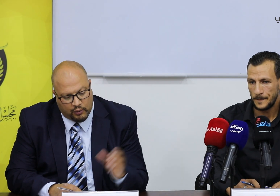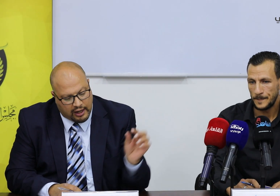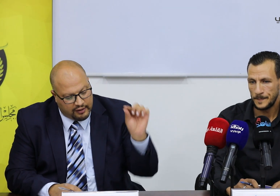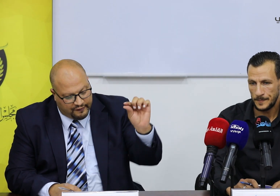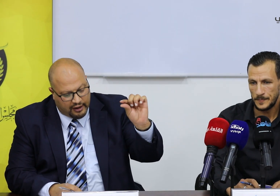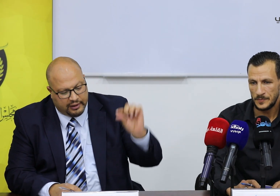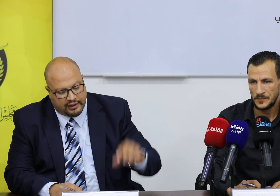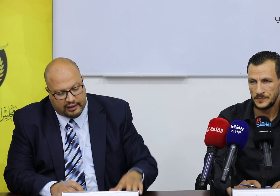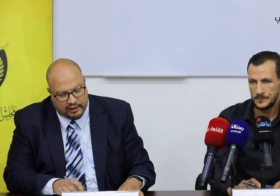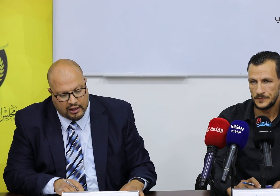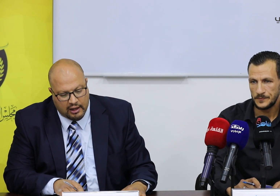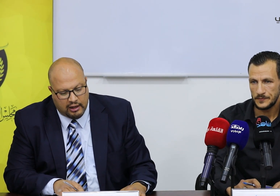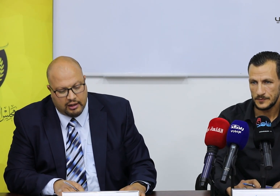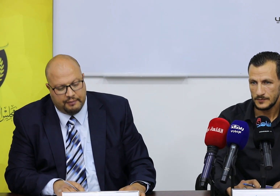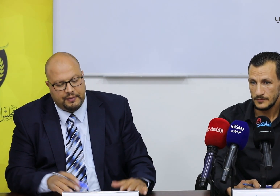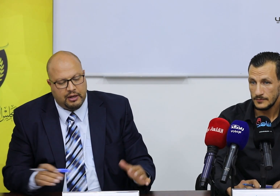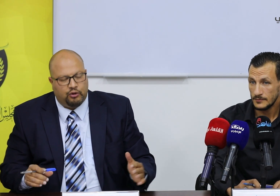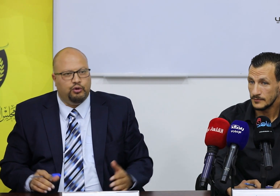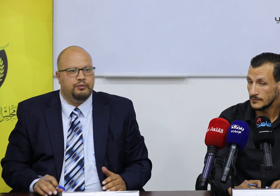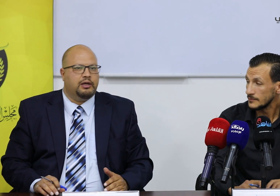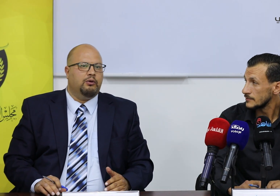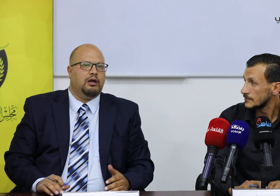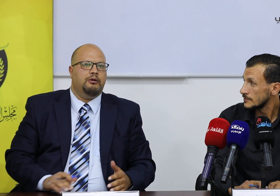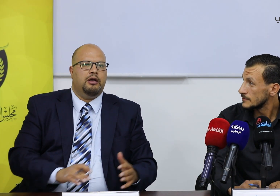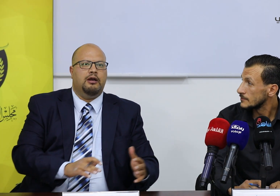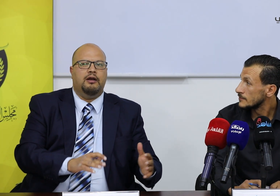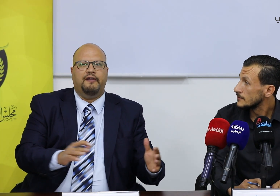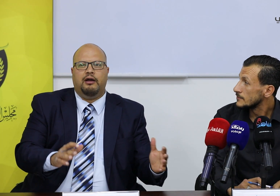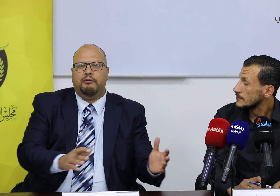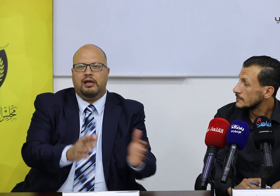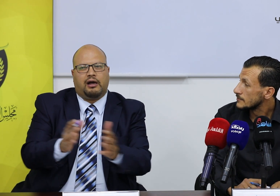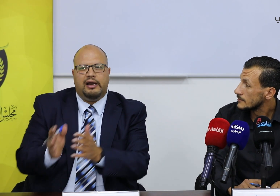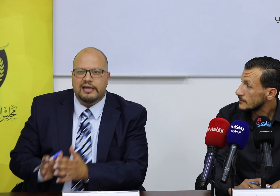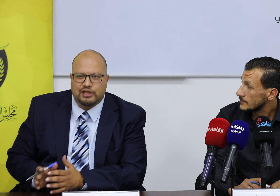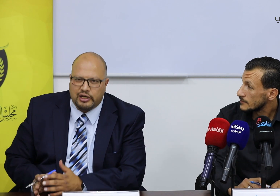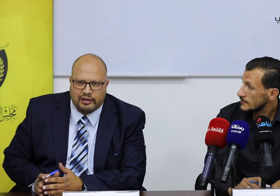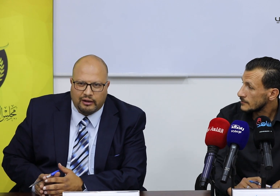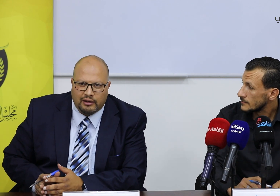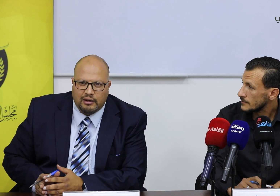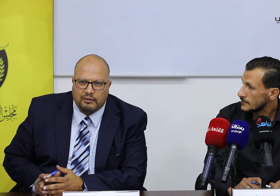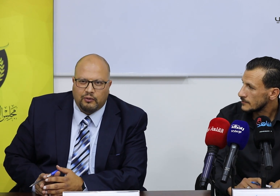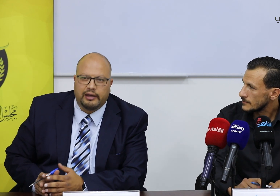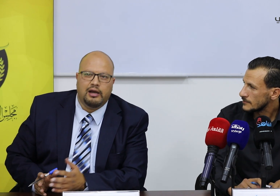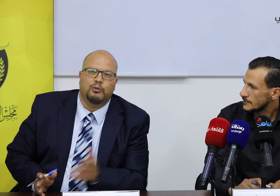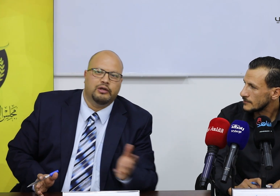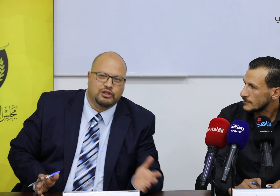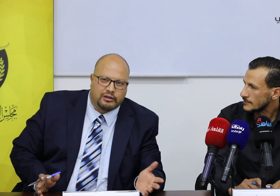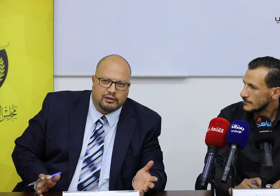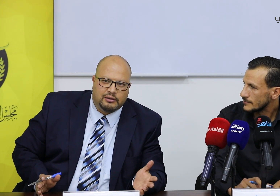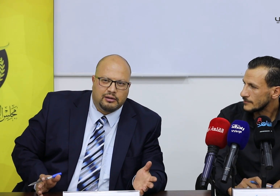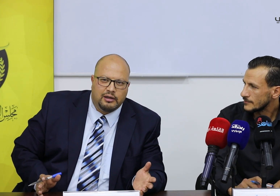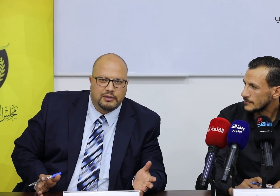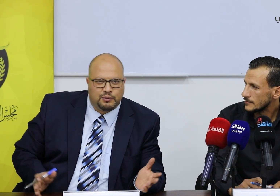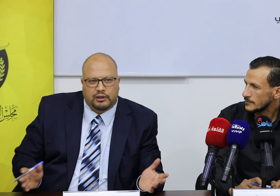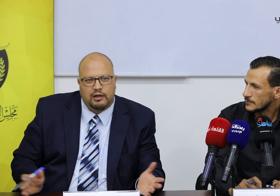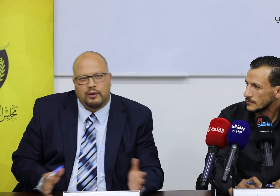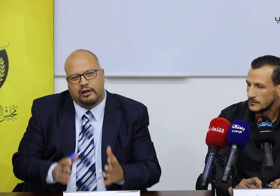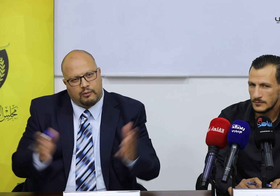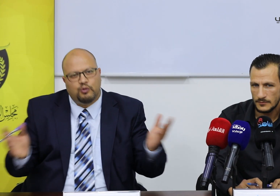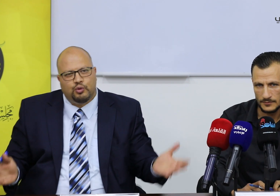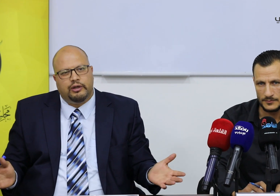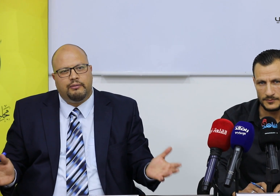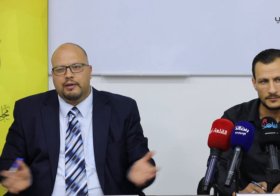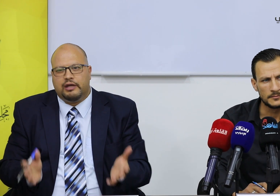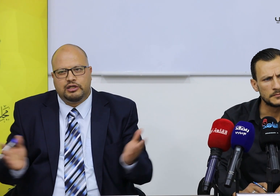للمجتمع أو لهي الفئة بالتحديد. يمكن تقولوا يمكن والله الفئة يمكن قليلة جدا ولكنها منتشرة، هي مظبوط قليلة